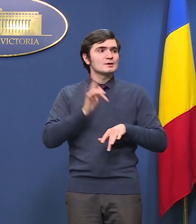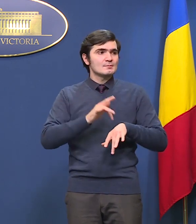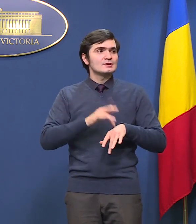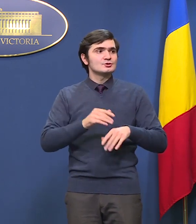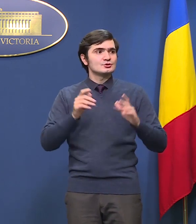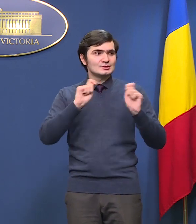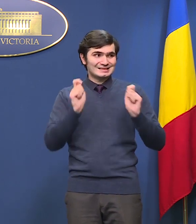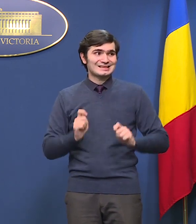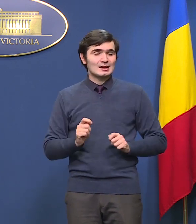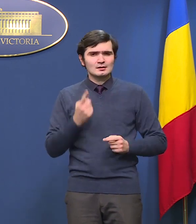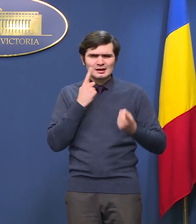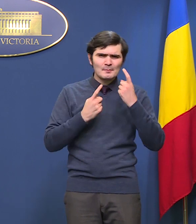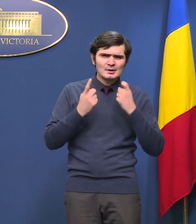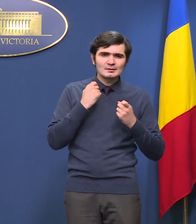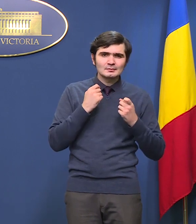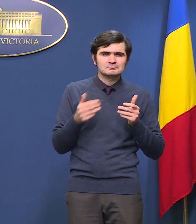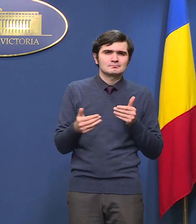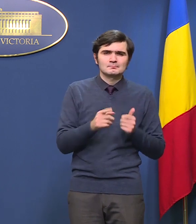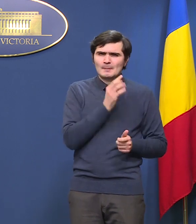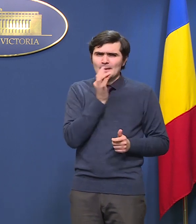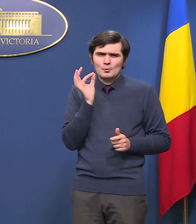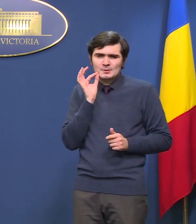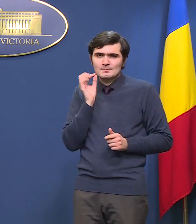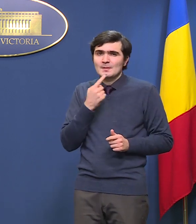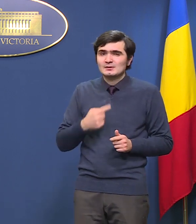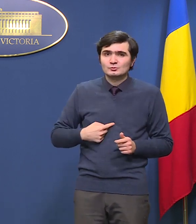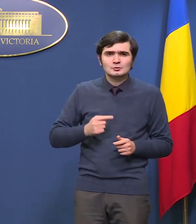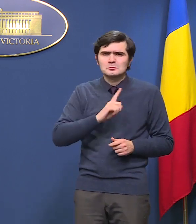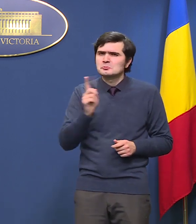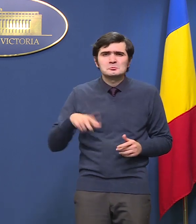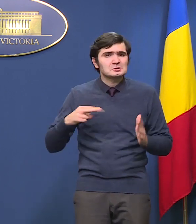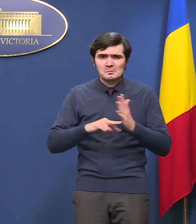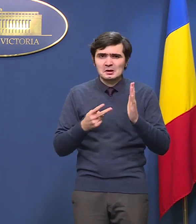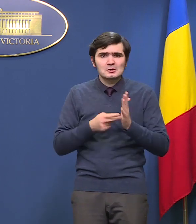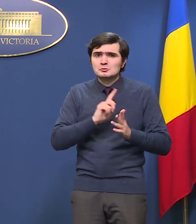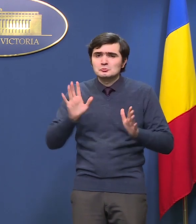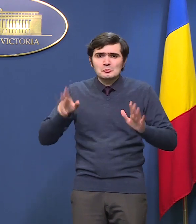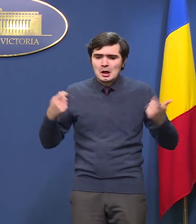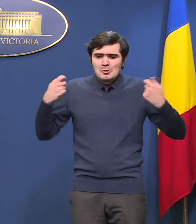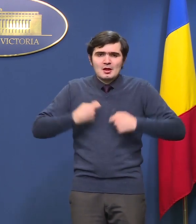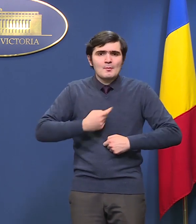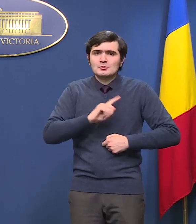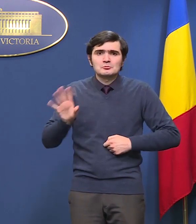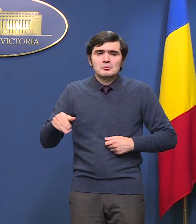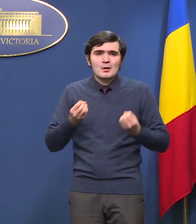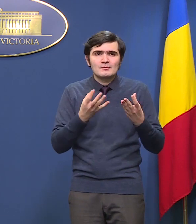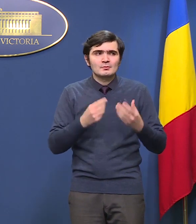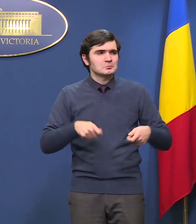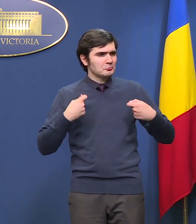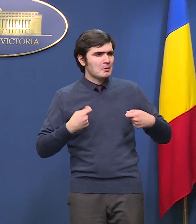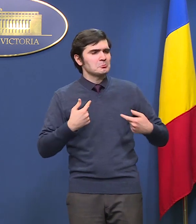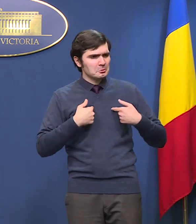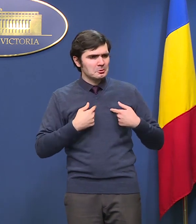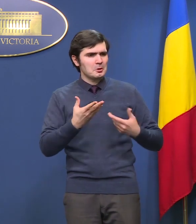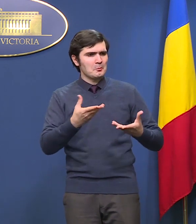care se plâng mulți sub anonimat că nu sunt pregătiți, că nu au primit echipamente, că nu au fost instruiți. Doamnă, eu primesc